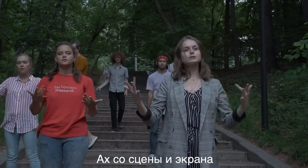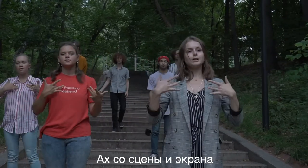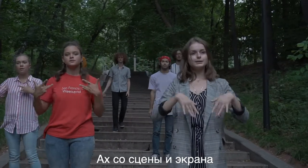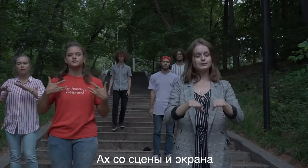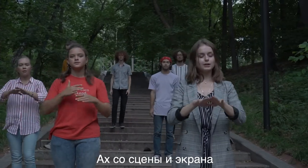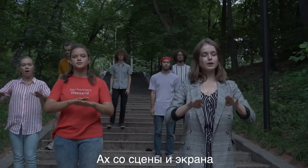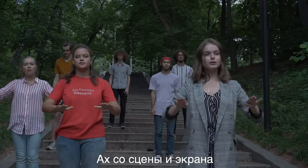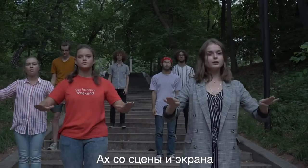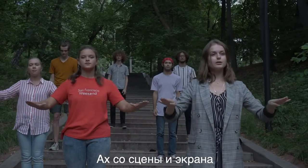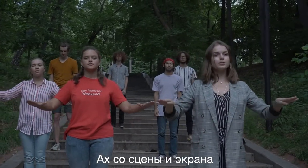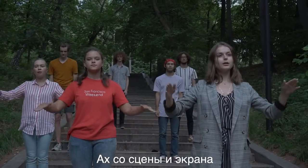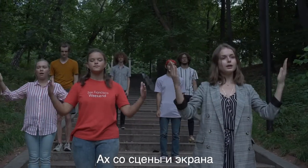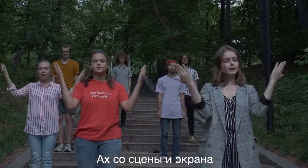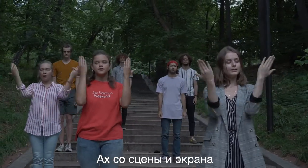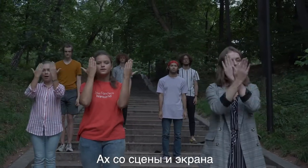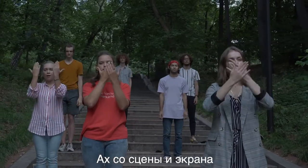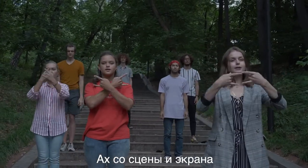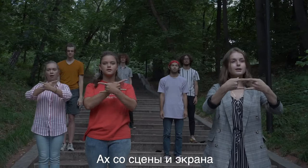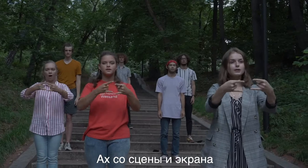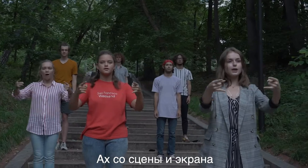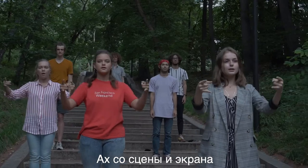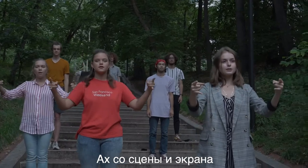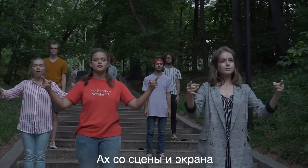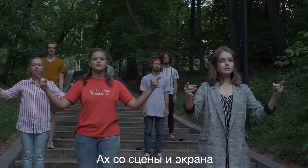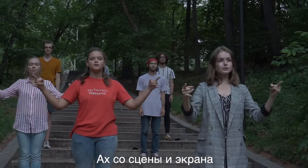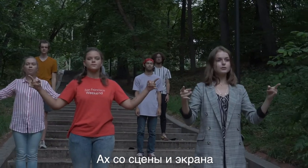Ах, со сцены и экрана